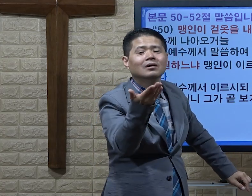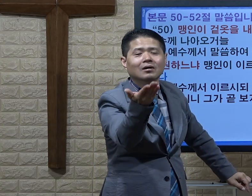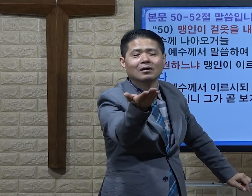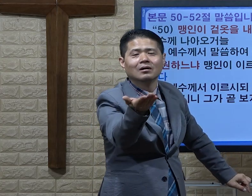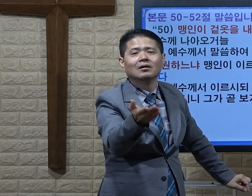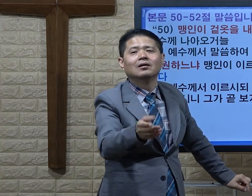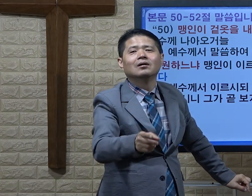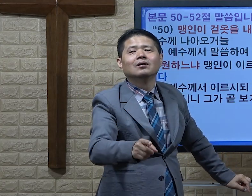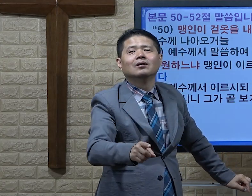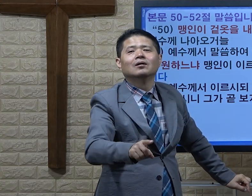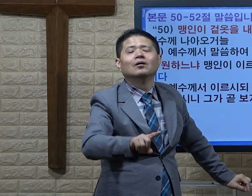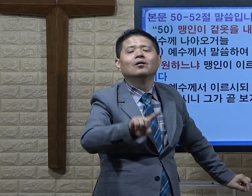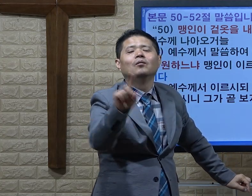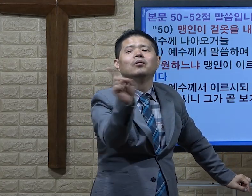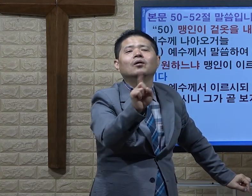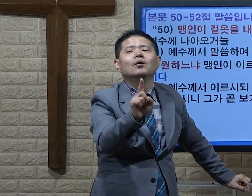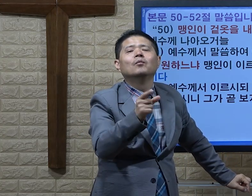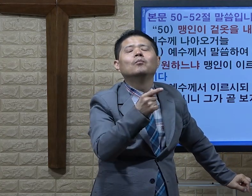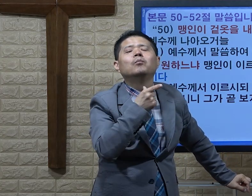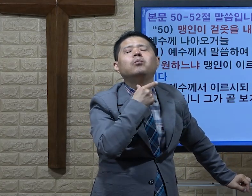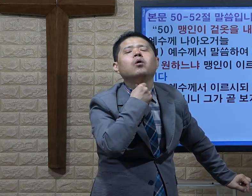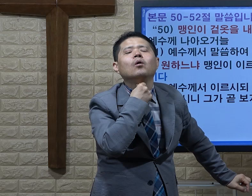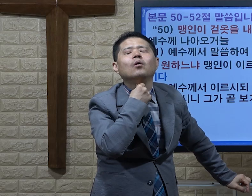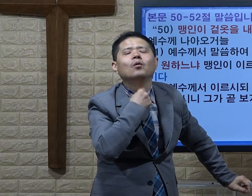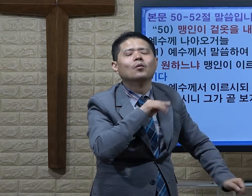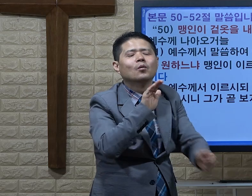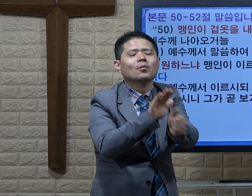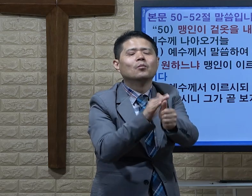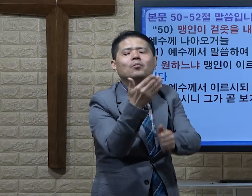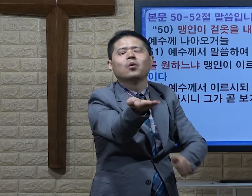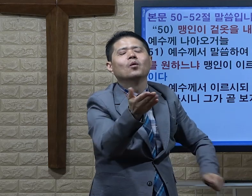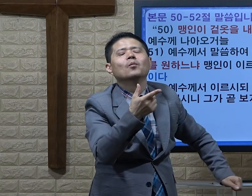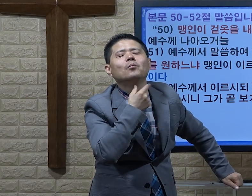바디메오에게 내게 무엇을 하여 주기를 원하느냐?